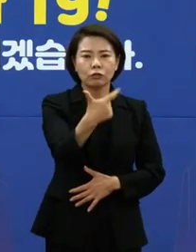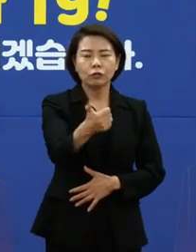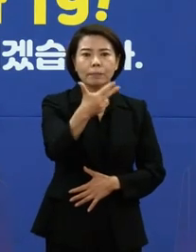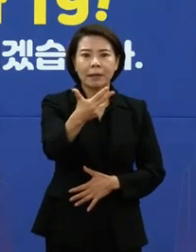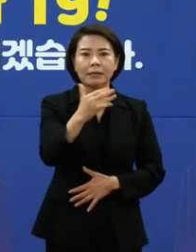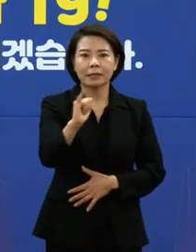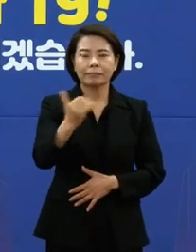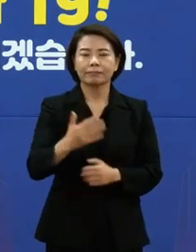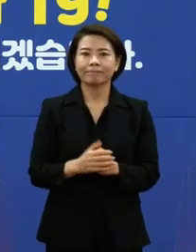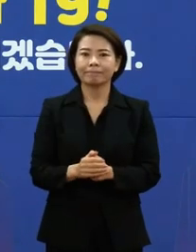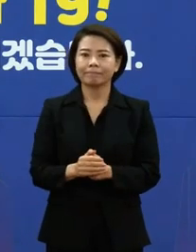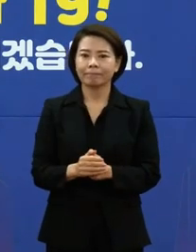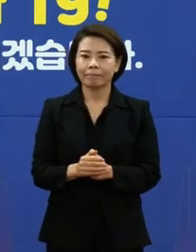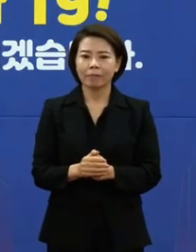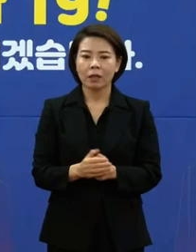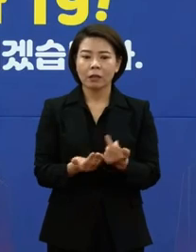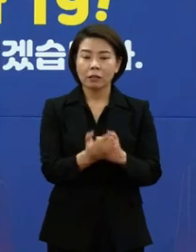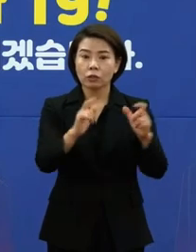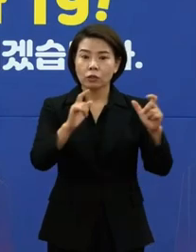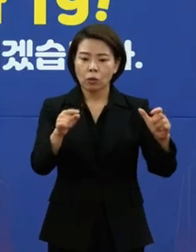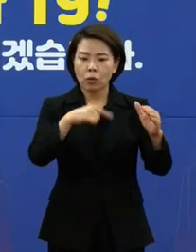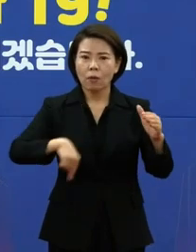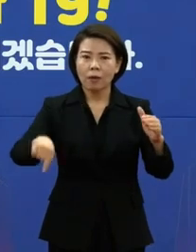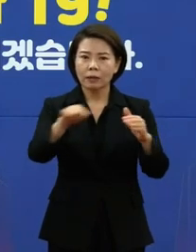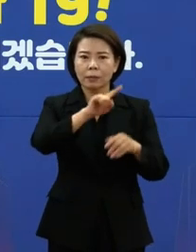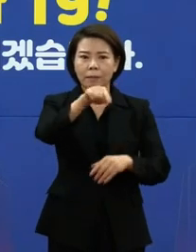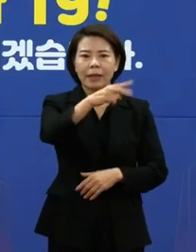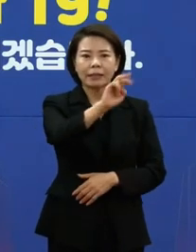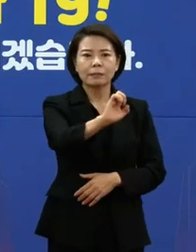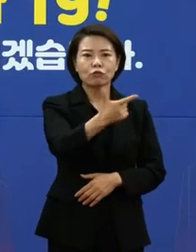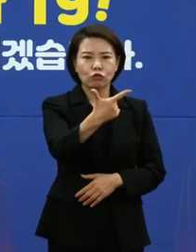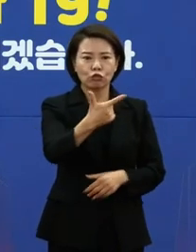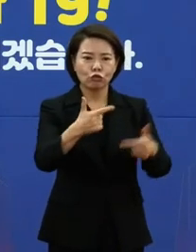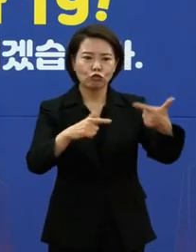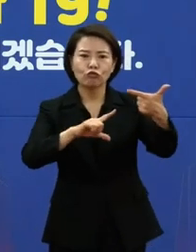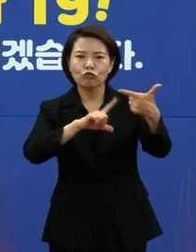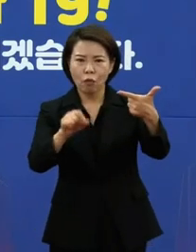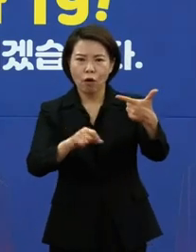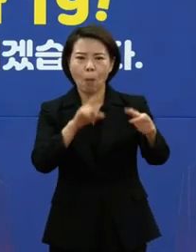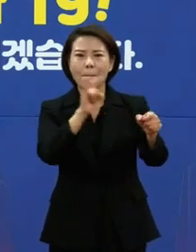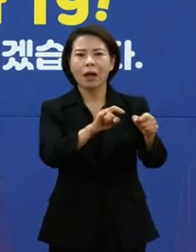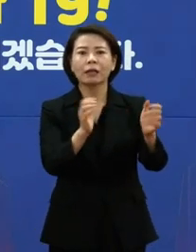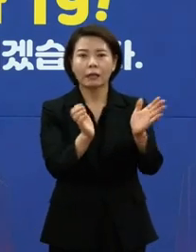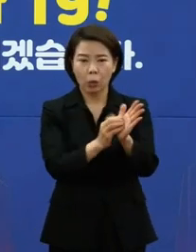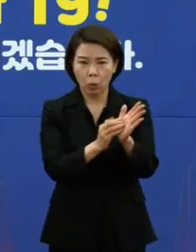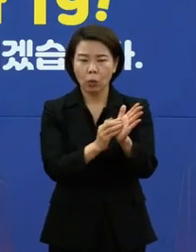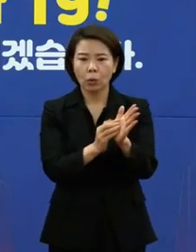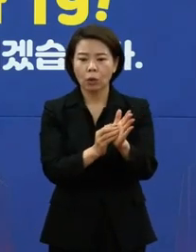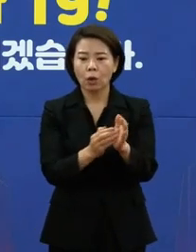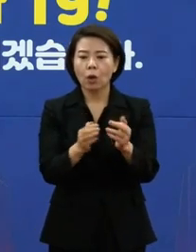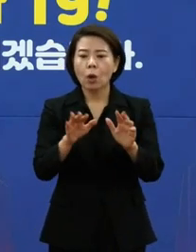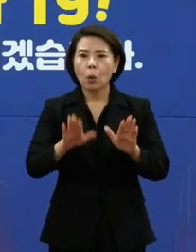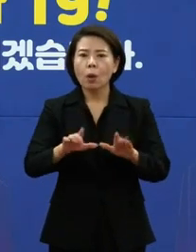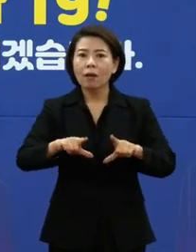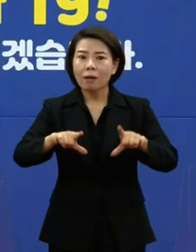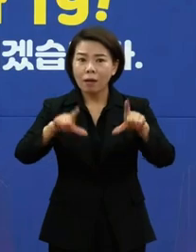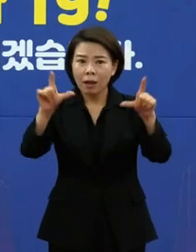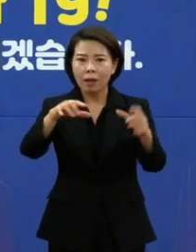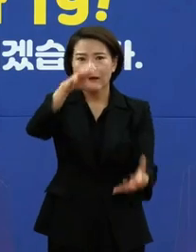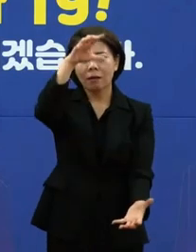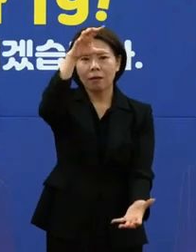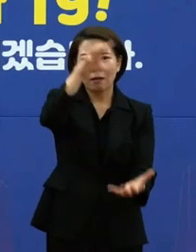1,168명입니다. 이달 제주에서는 126명의 코로나19 확진자가 나왔으며 올해 들어서는